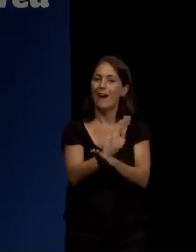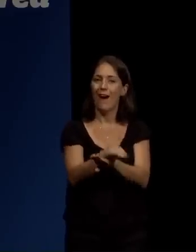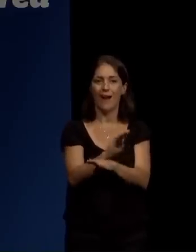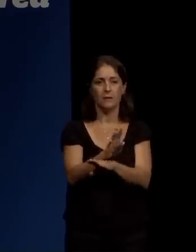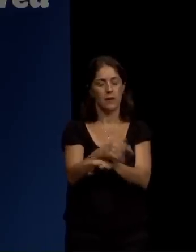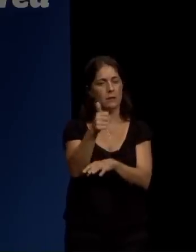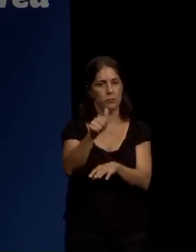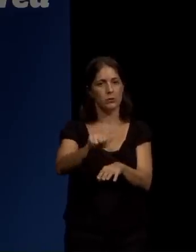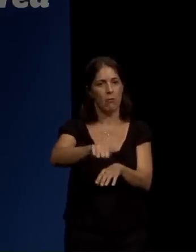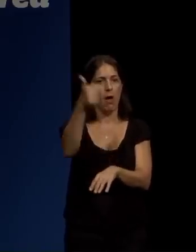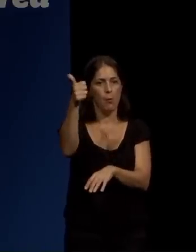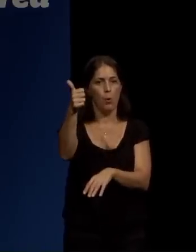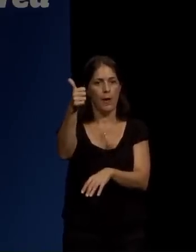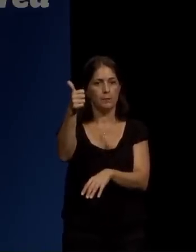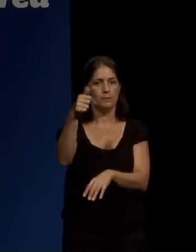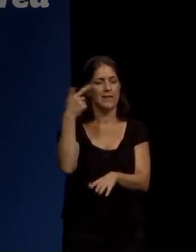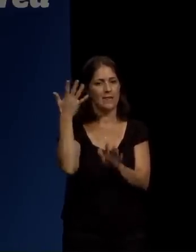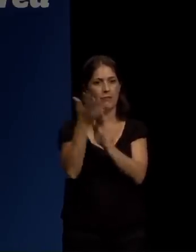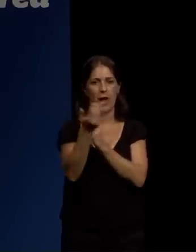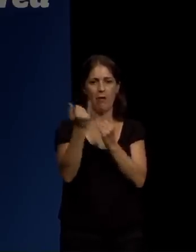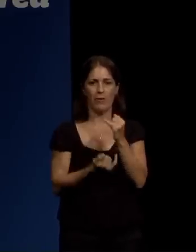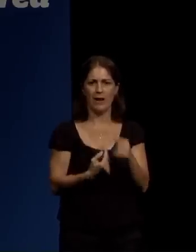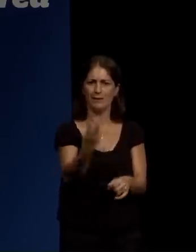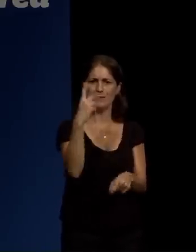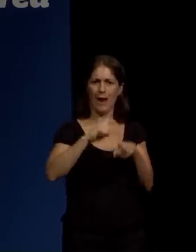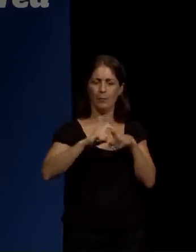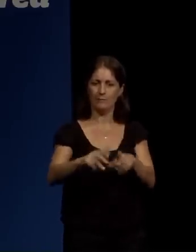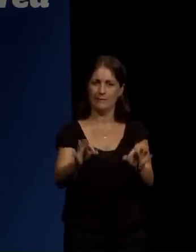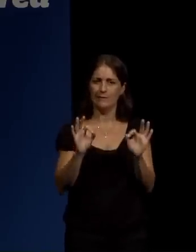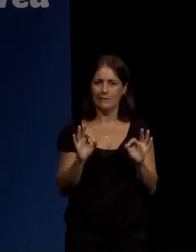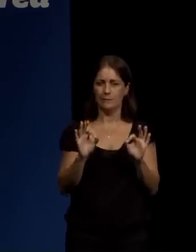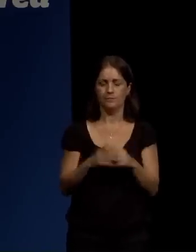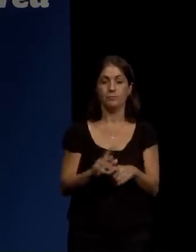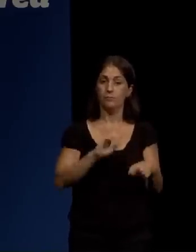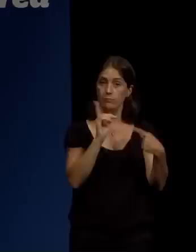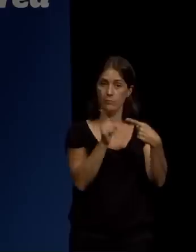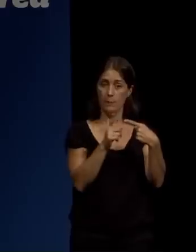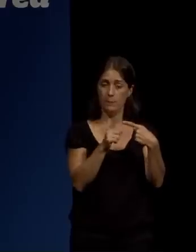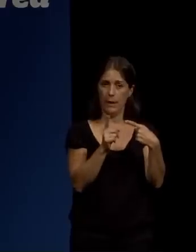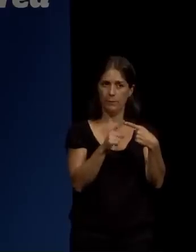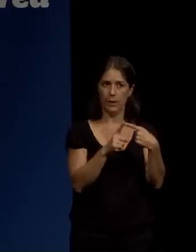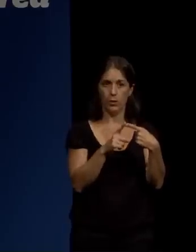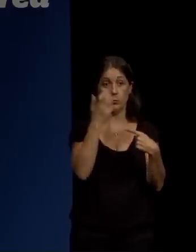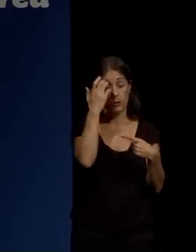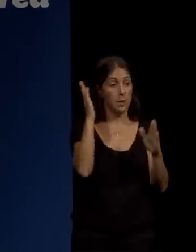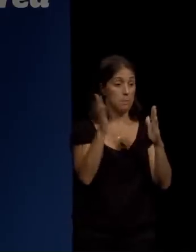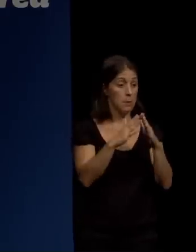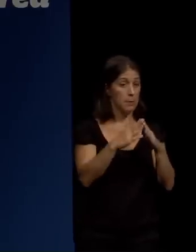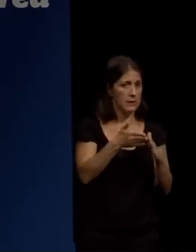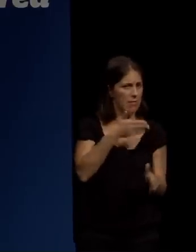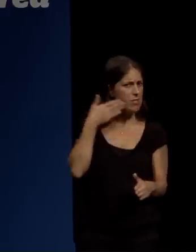Un decreto de garantías sociais mínimas que garanta 3 aspectos concretos. En primeiro lugar, que garanta o dereito a unha vivenda